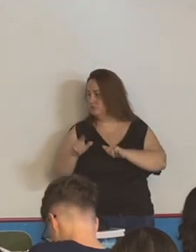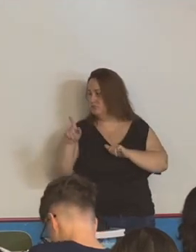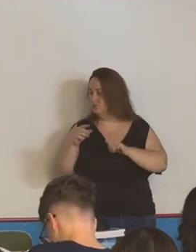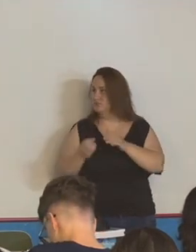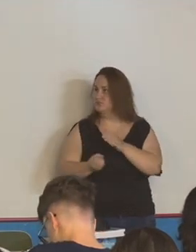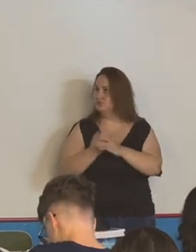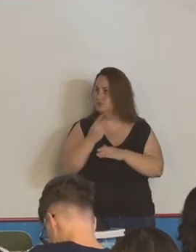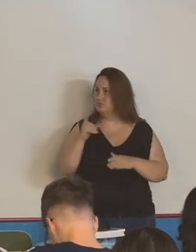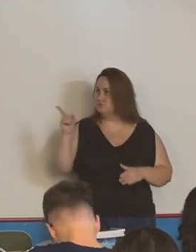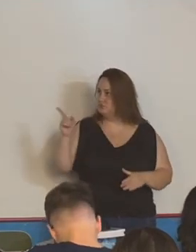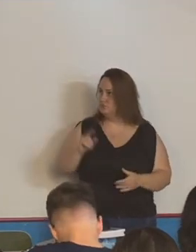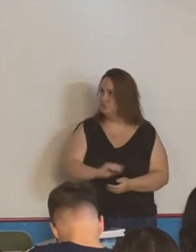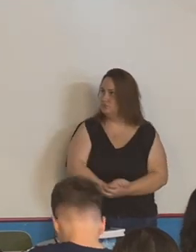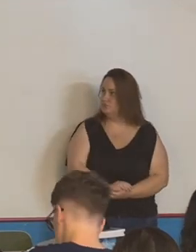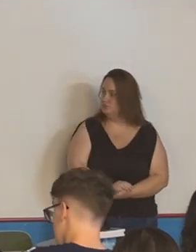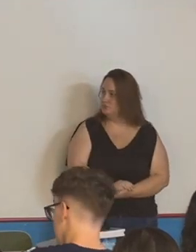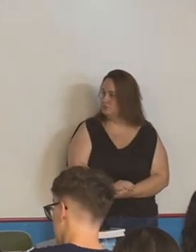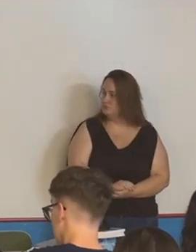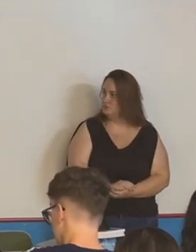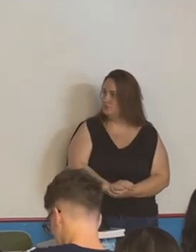os bonecos